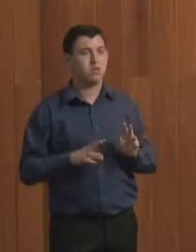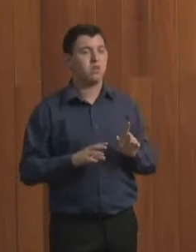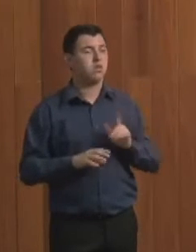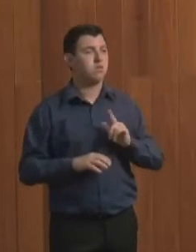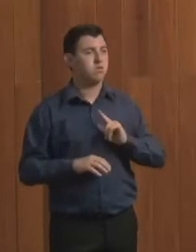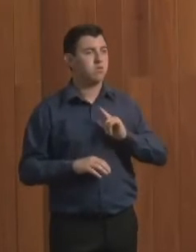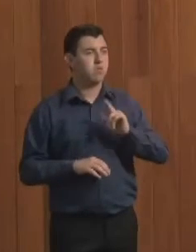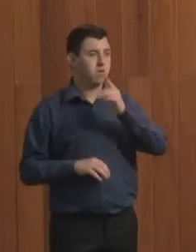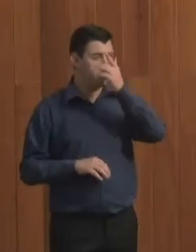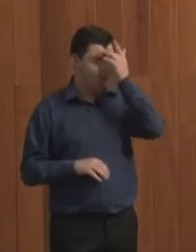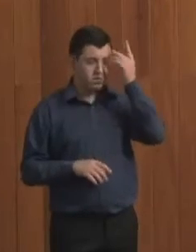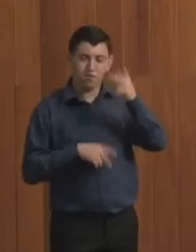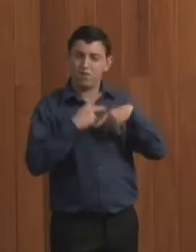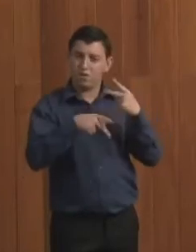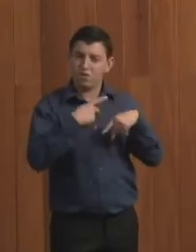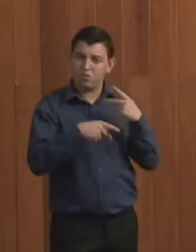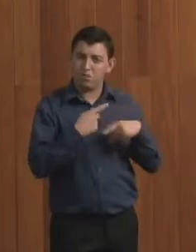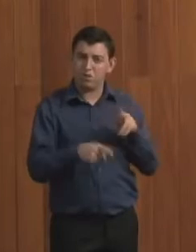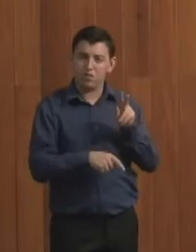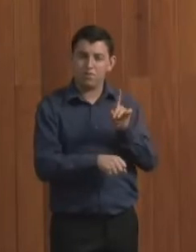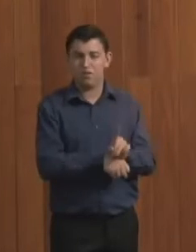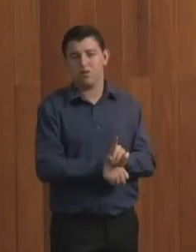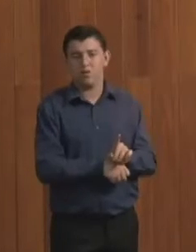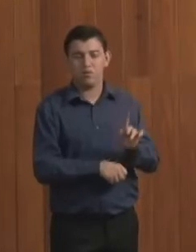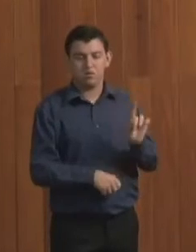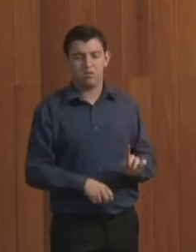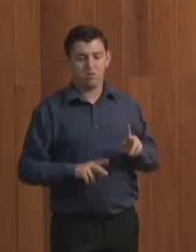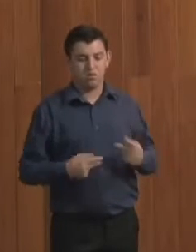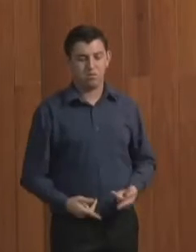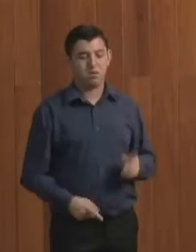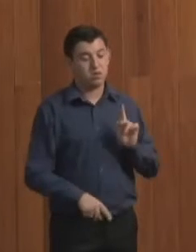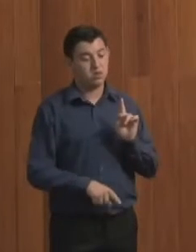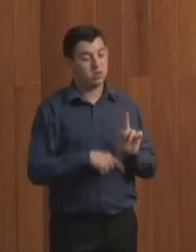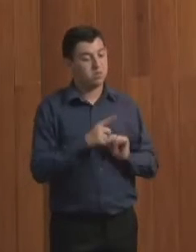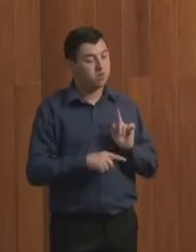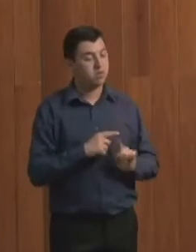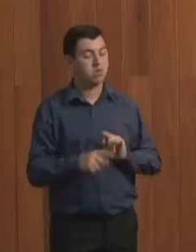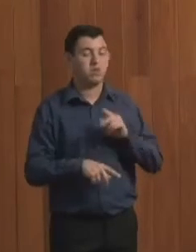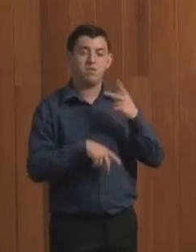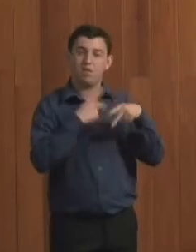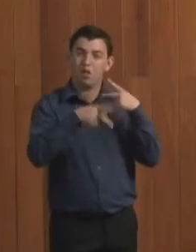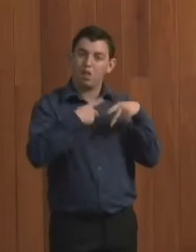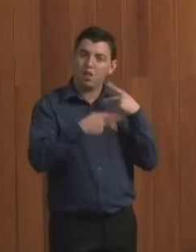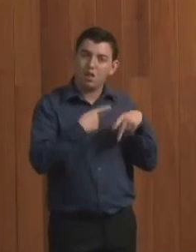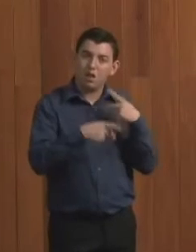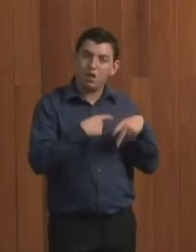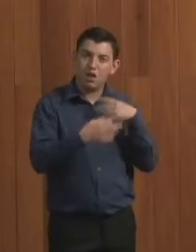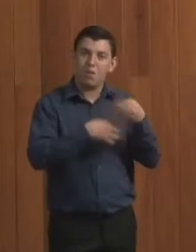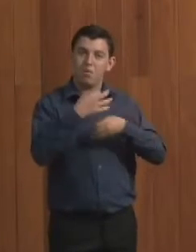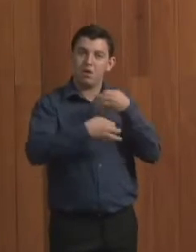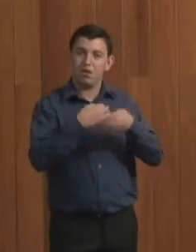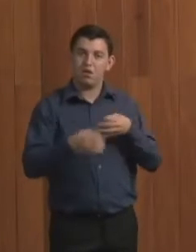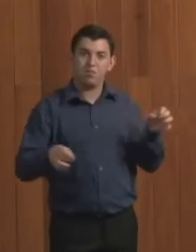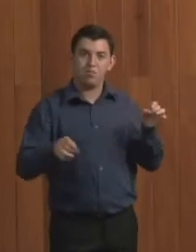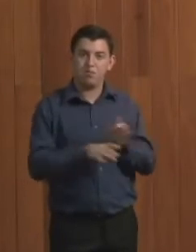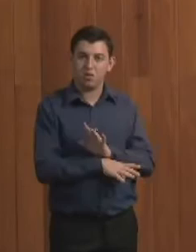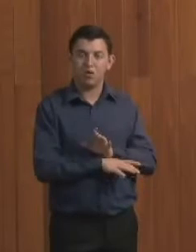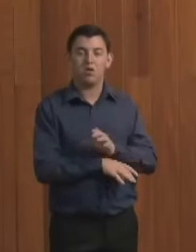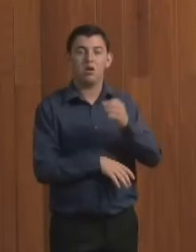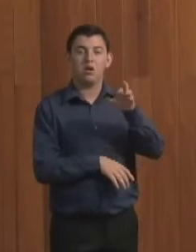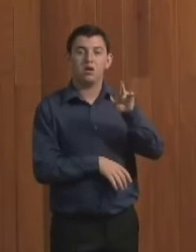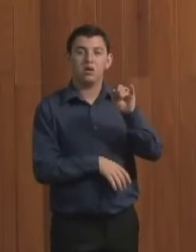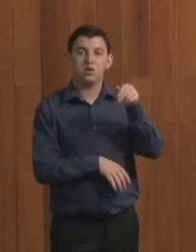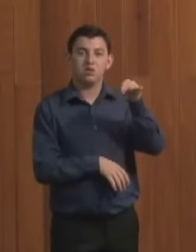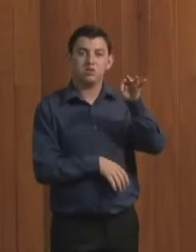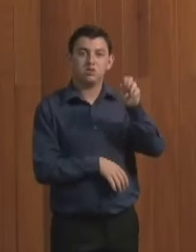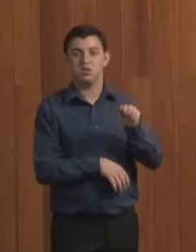Centro Nacional de Defesa dos Direitos Humanos. Após esta fala, foi a irmã Cristina Bove, representando a